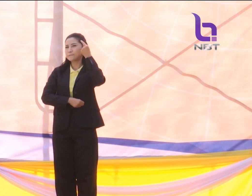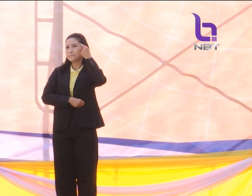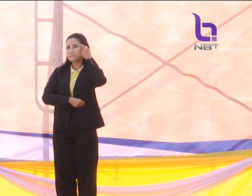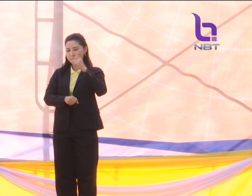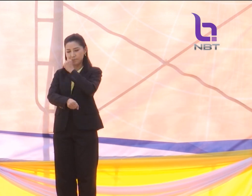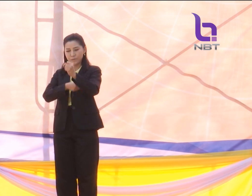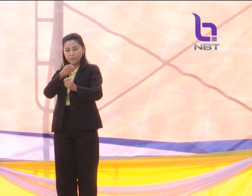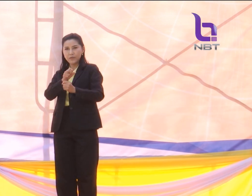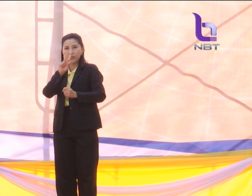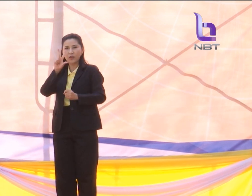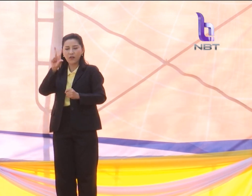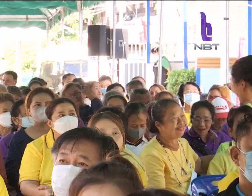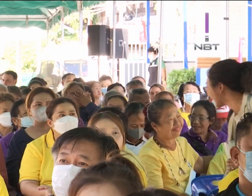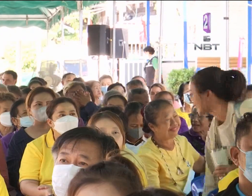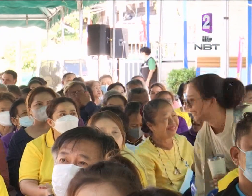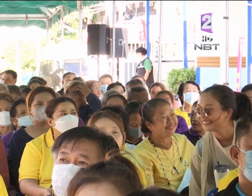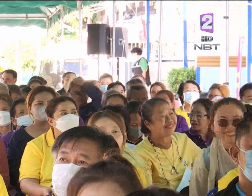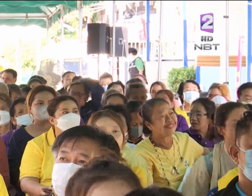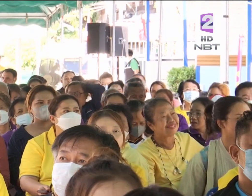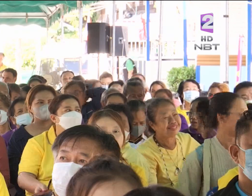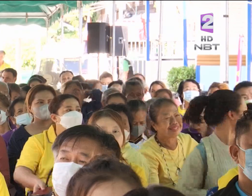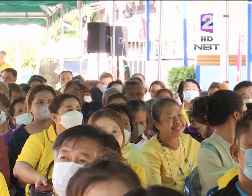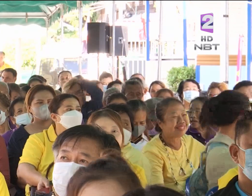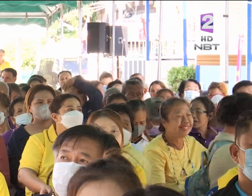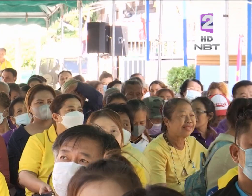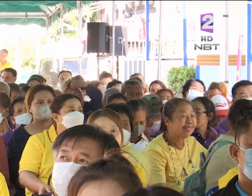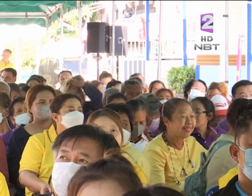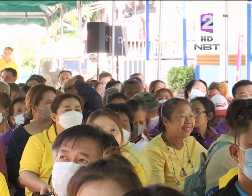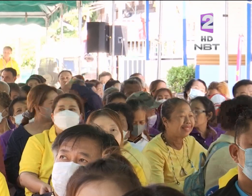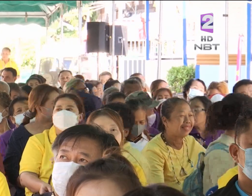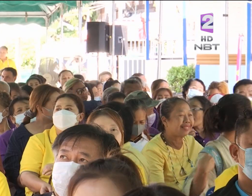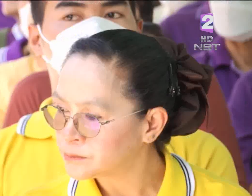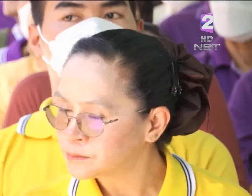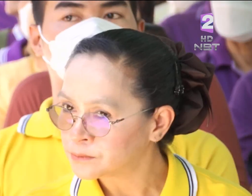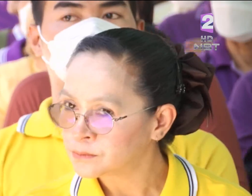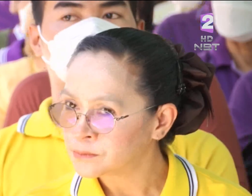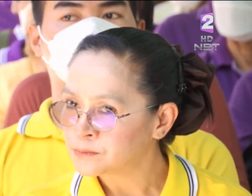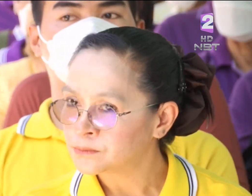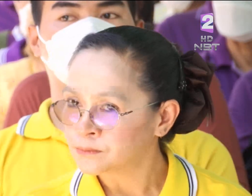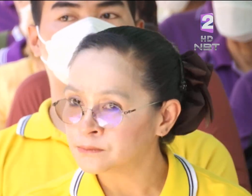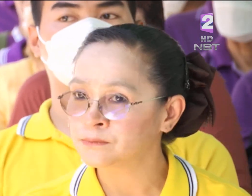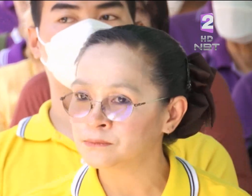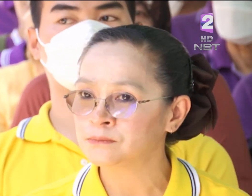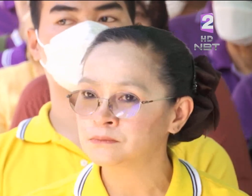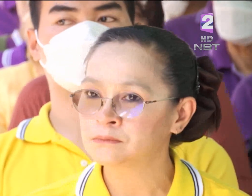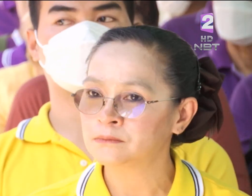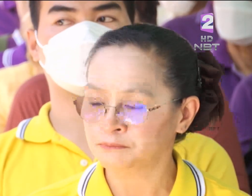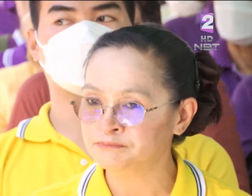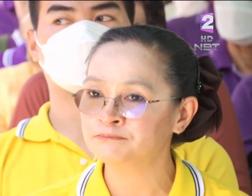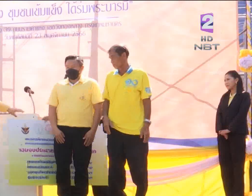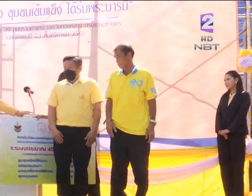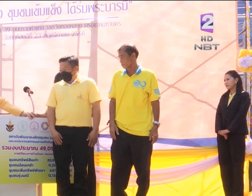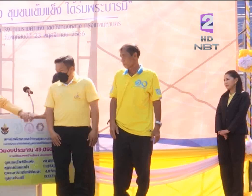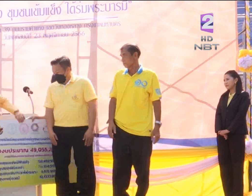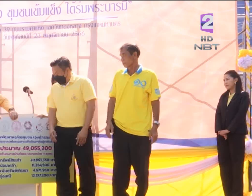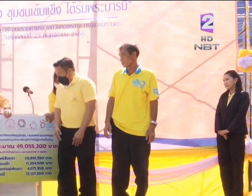องนับวันยิ่งยากขึ้นที่ดินก็แพงบ้านก็แพงฮะนับเป็นพระมหากรุณาธิคุณที่สำนักงานทรัพย์สินพระมหากษัตริย์ร่วมกับภาคส่